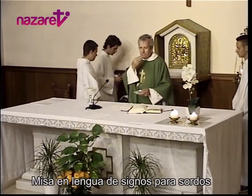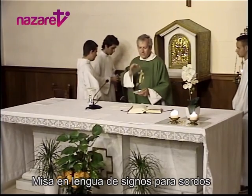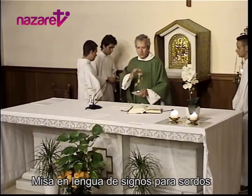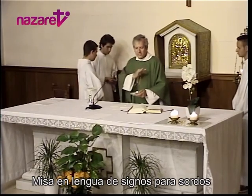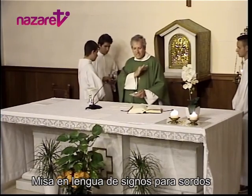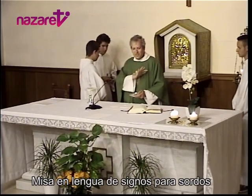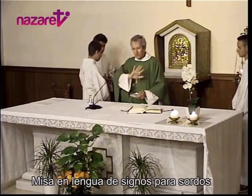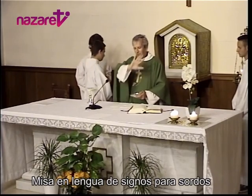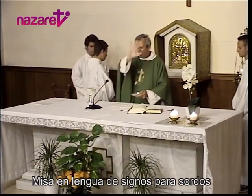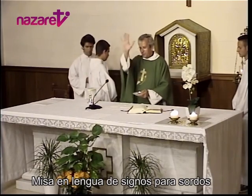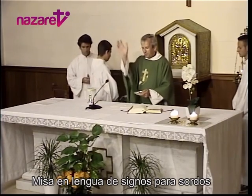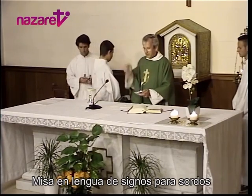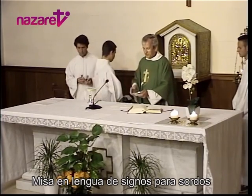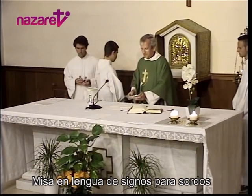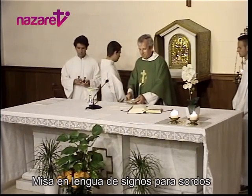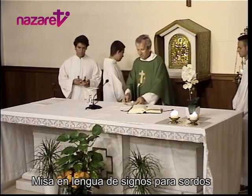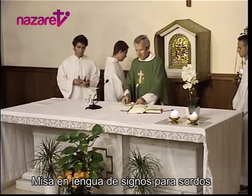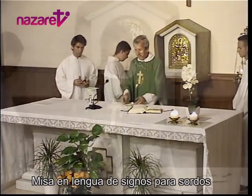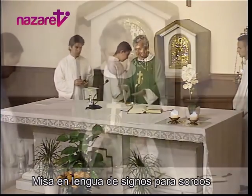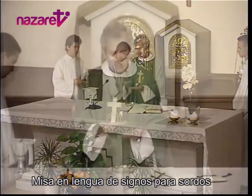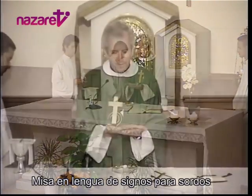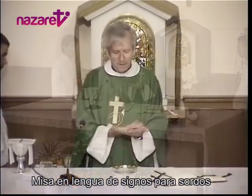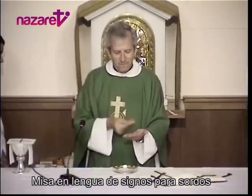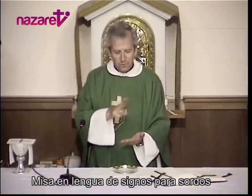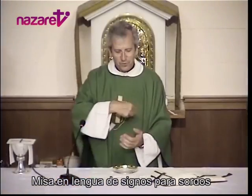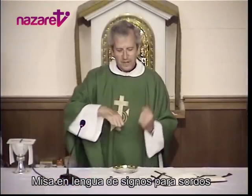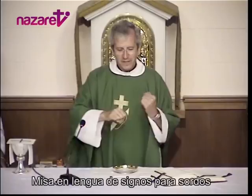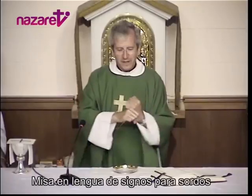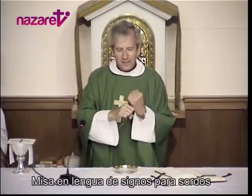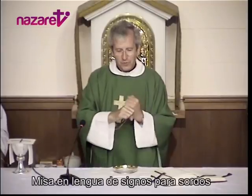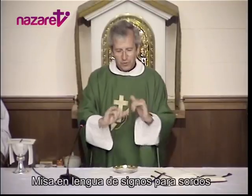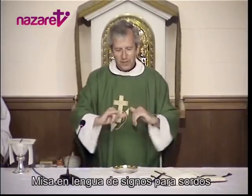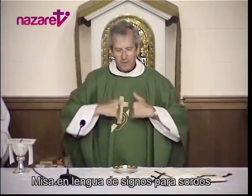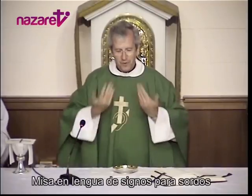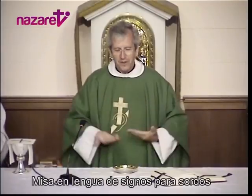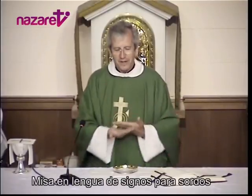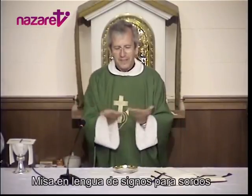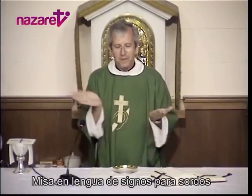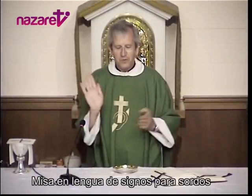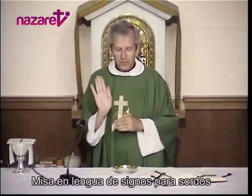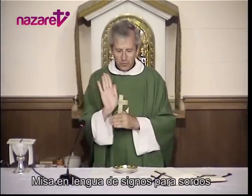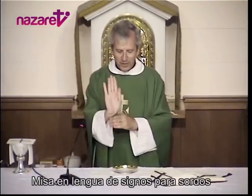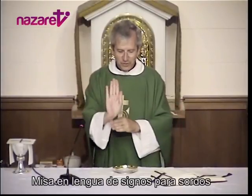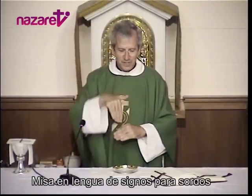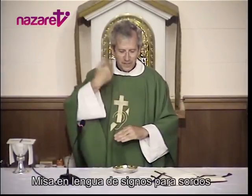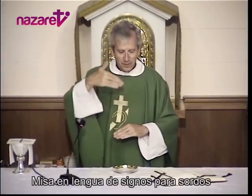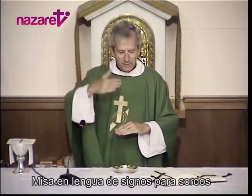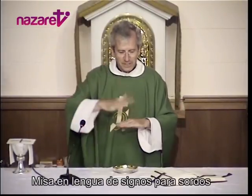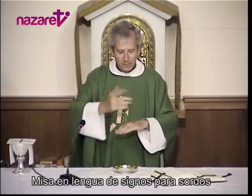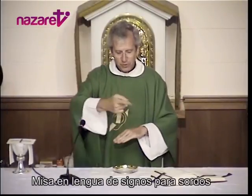Bendito seas, Señor Dios del universo, por este pan, fruto de la tierra y de nuestro trabajo, que recibimos de tu generosidad y ahora te presentamos.